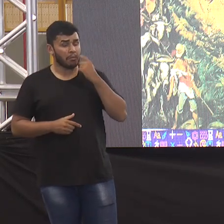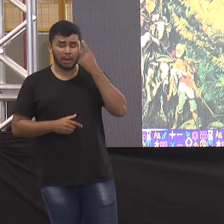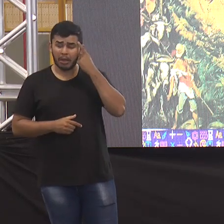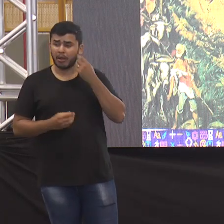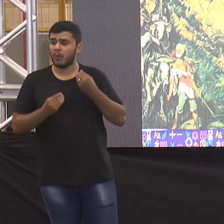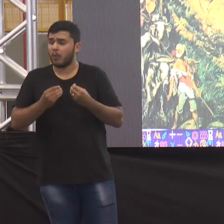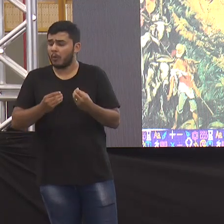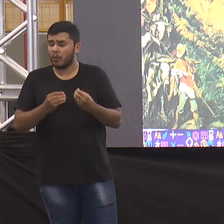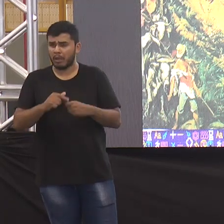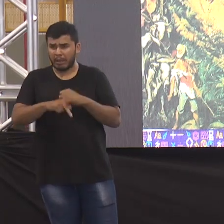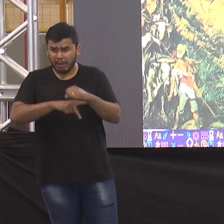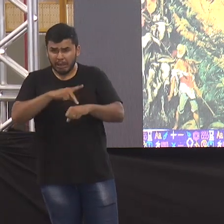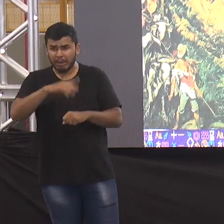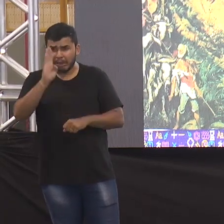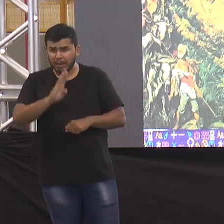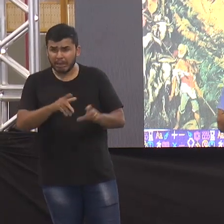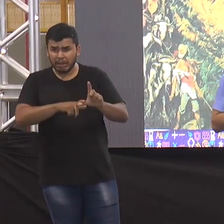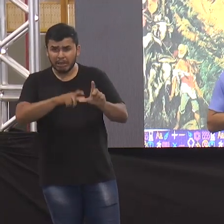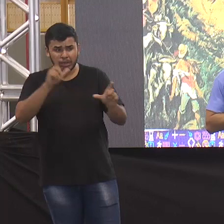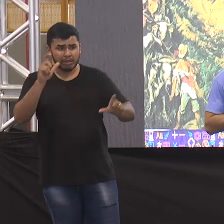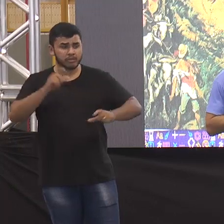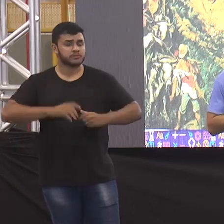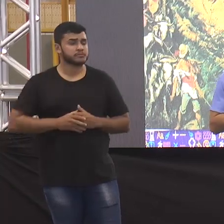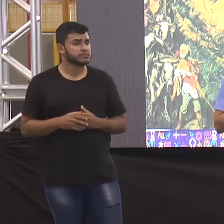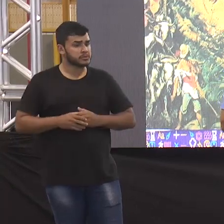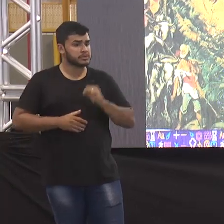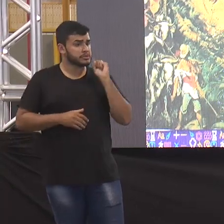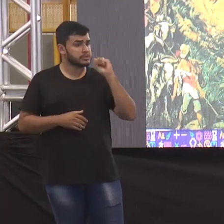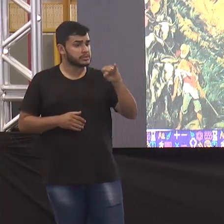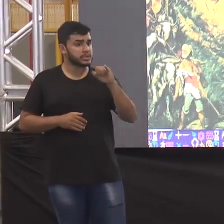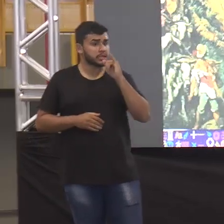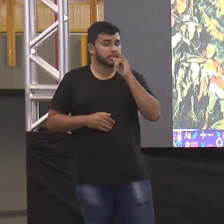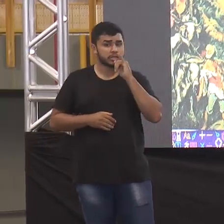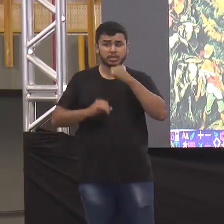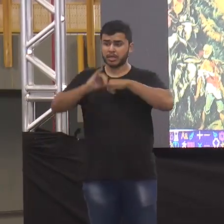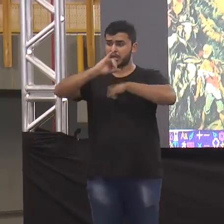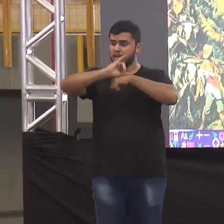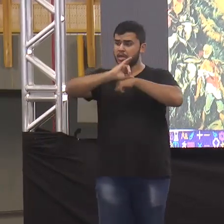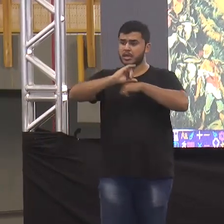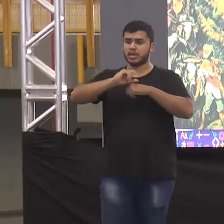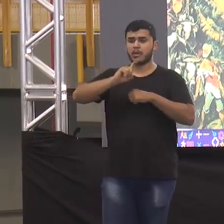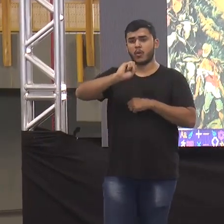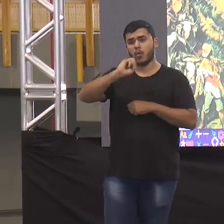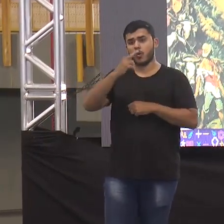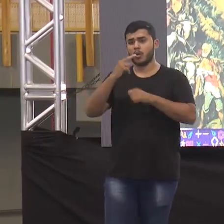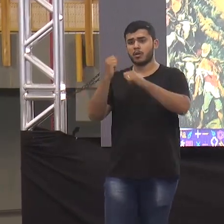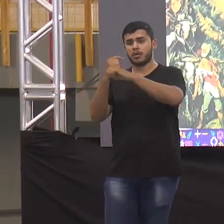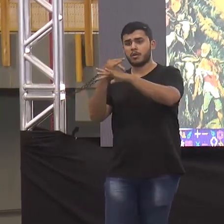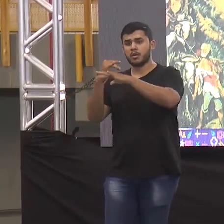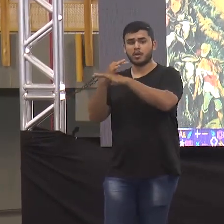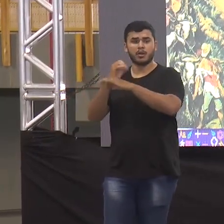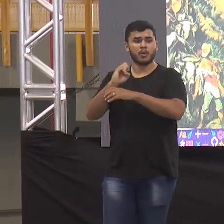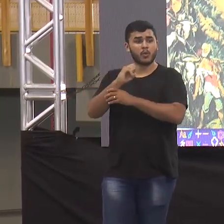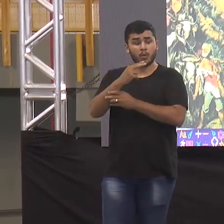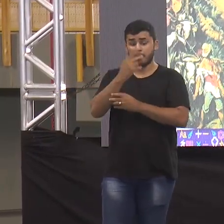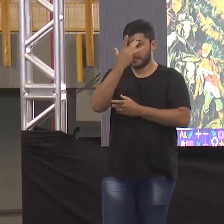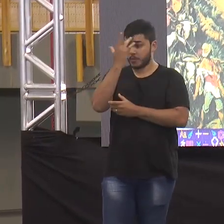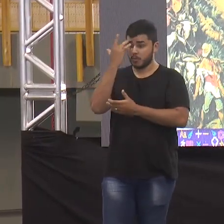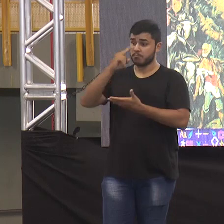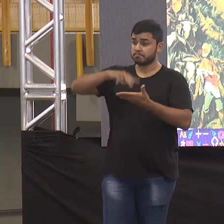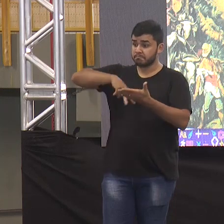tinha se tornado independente. Quem vivia numa grande capital, quem vivia numa cidade, quem era alfabetizado, quem lia jornais,